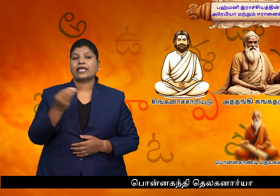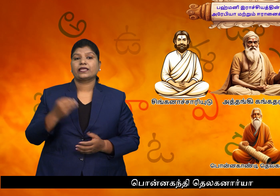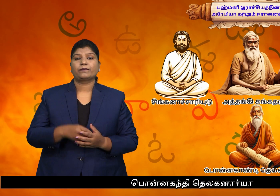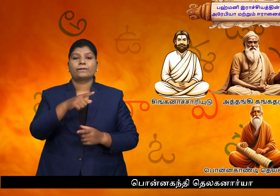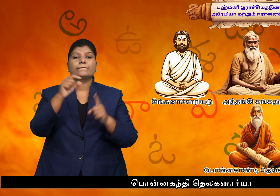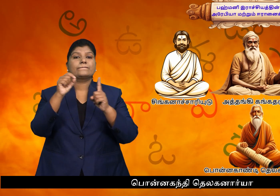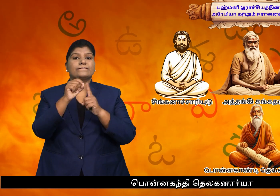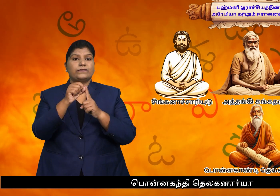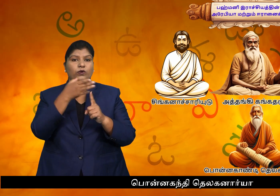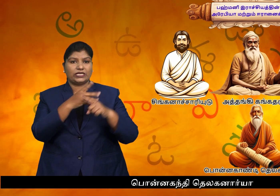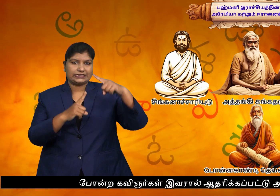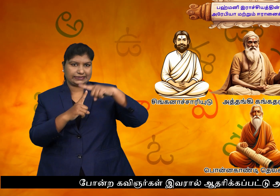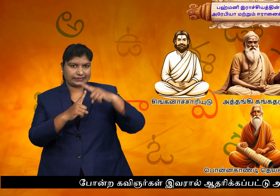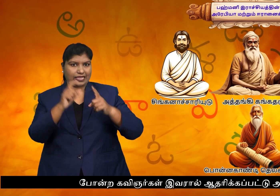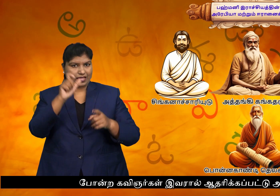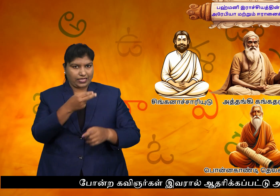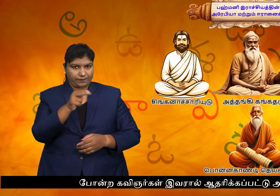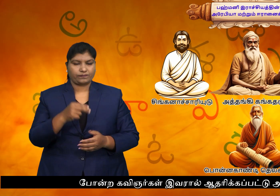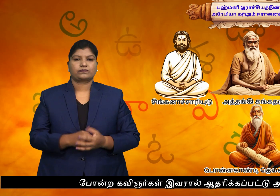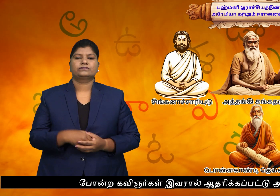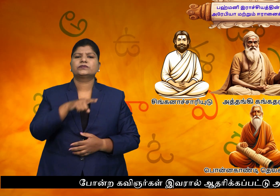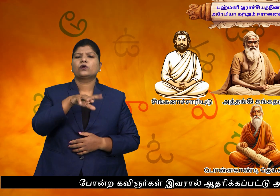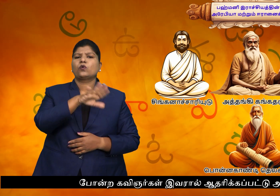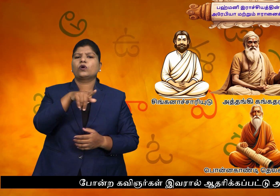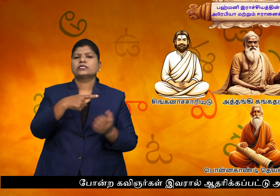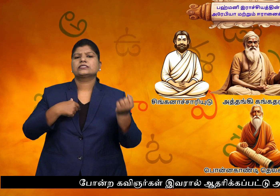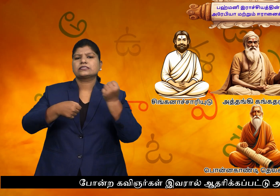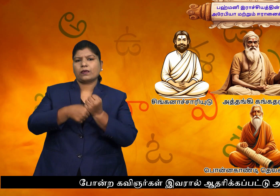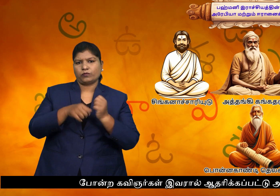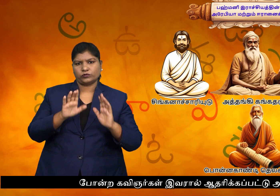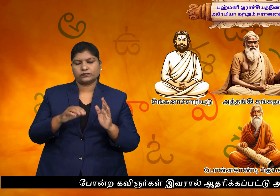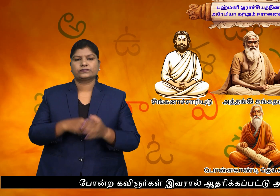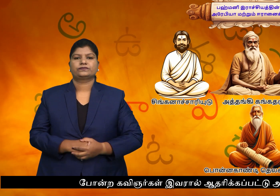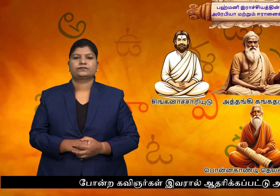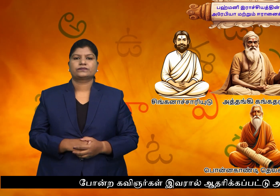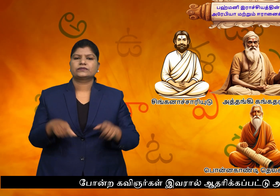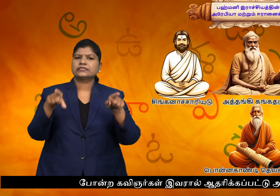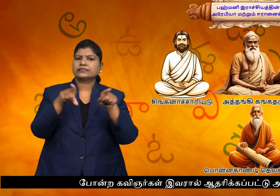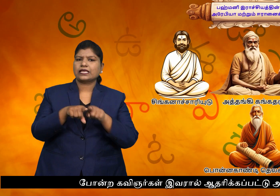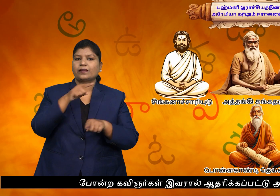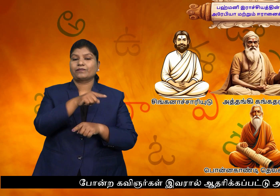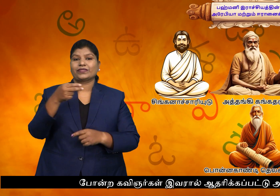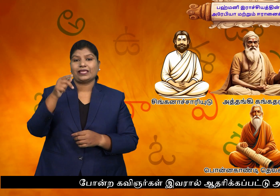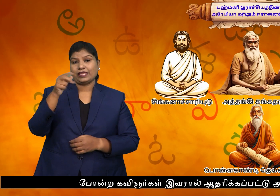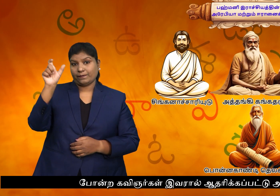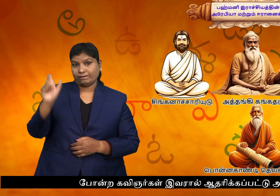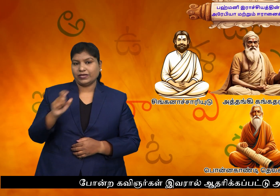பொன்னகந்தி தெலகனார்யா போன்ற கவிஞர்கள் இவரால் ஆதரிக்கப்பட்டு அவரை